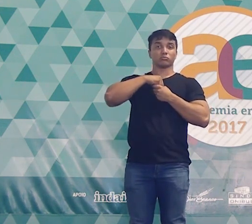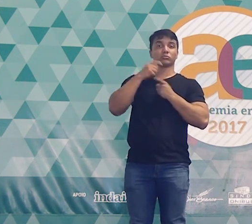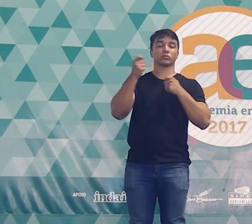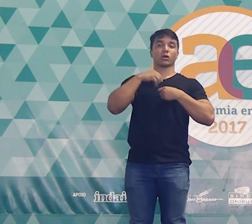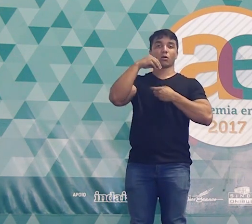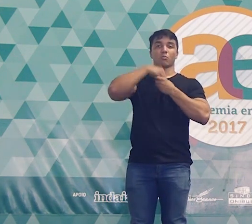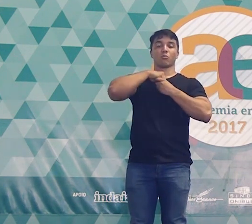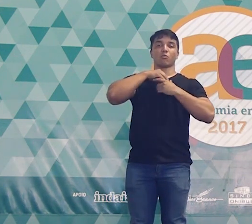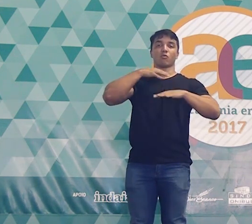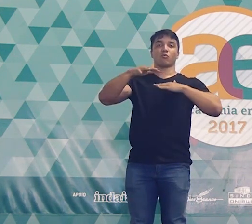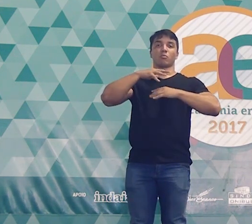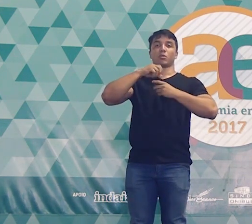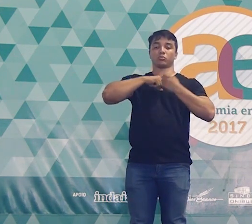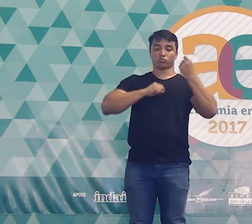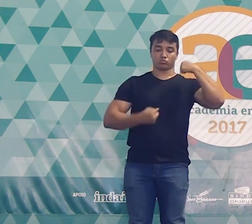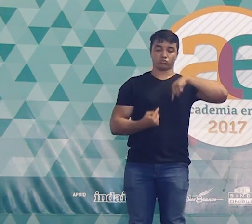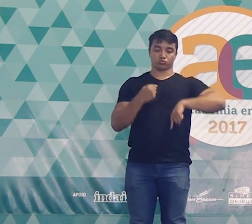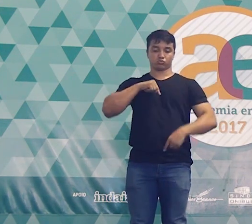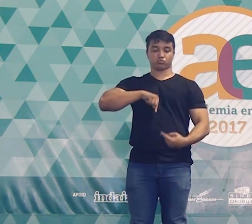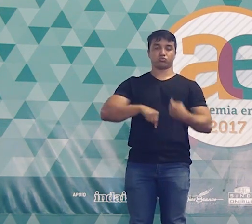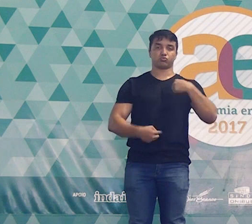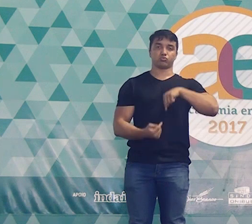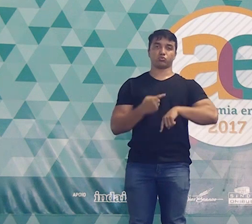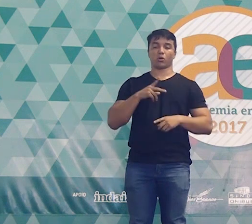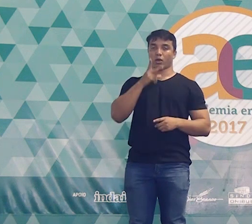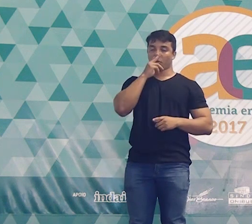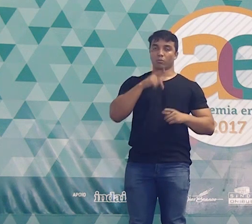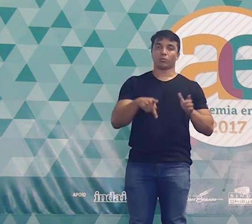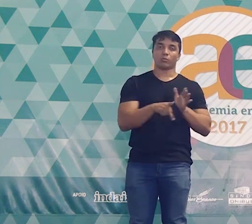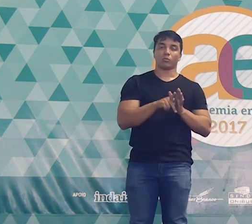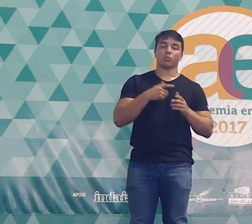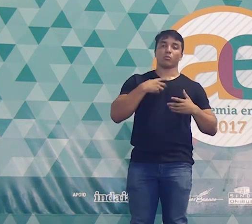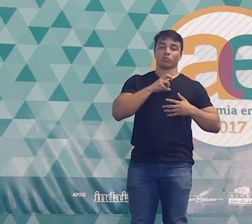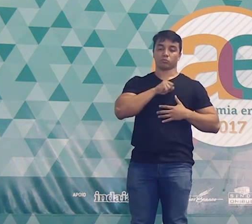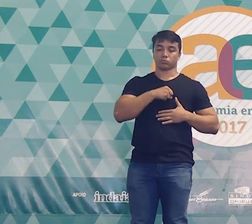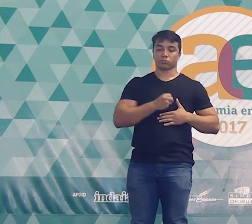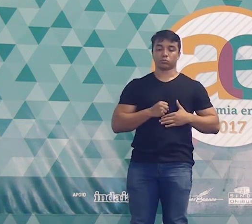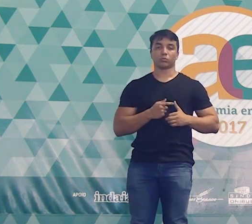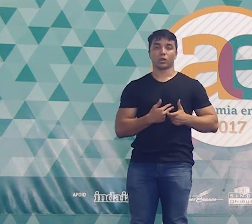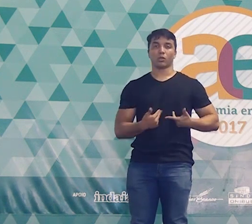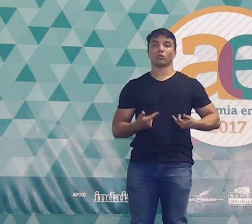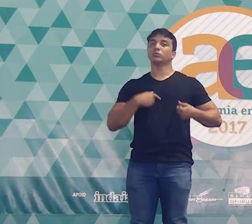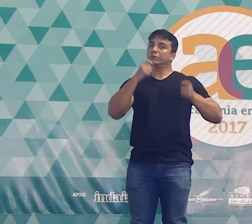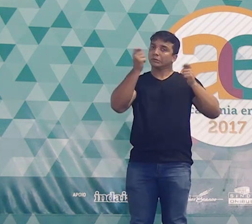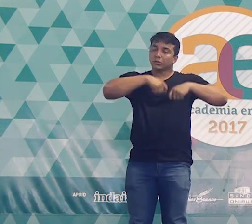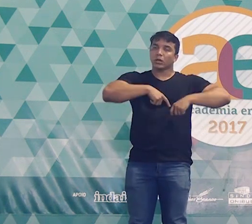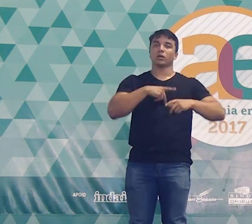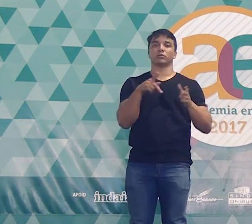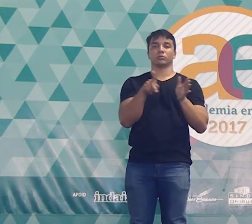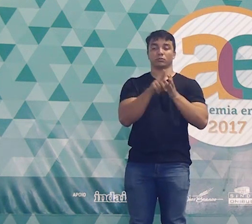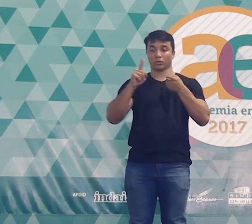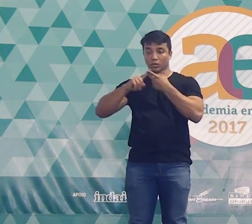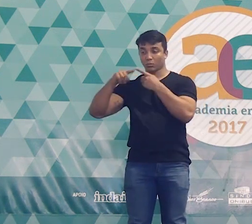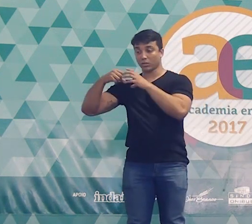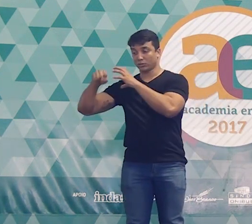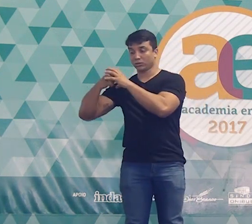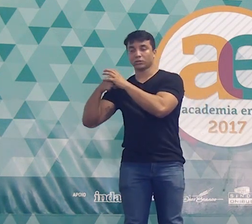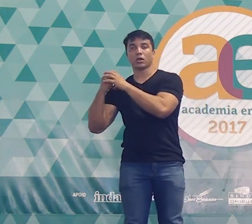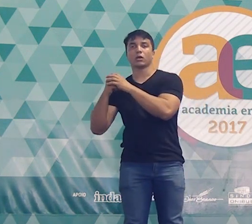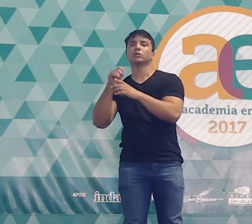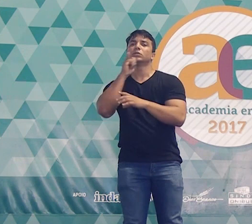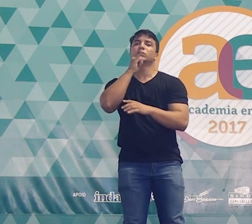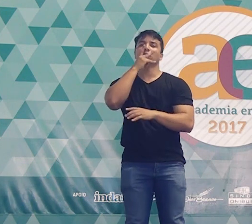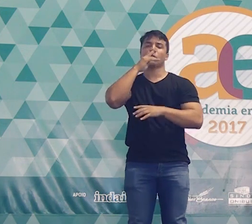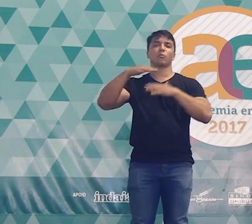internamente tem movimento circulatório, movimento linfático, movimento peristáltico, movimentos internos. A célula também tem. Me dá um exemplo